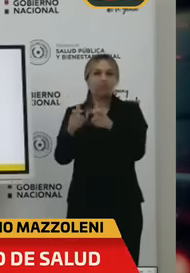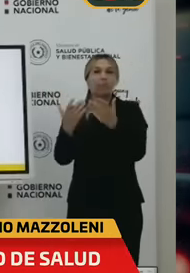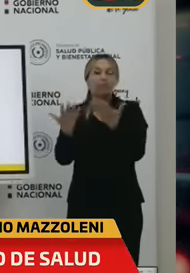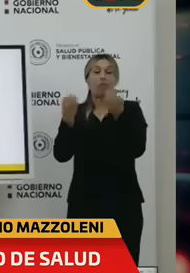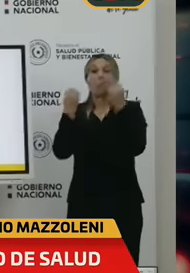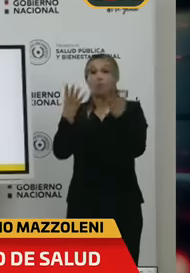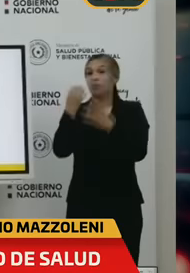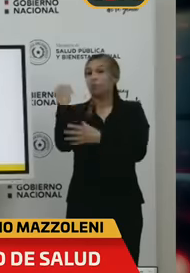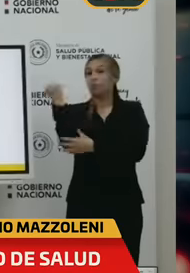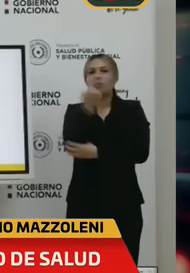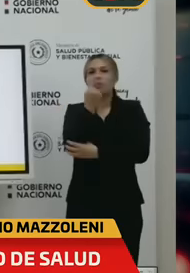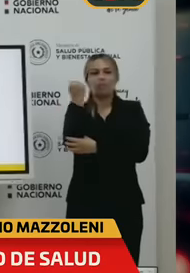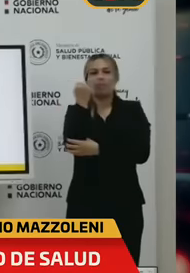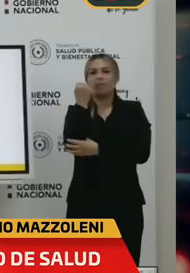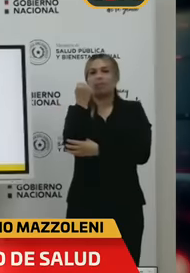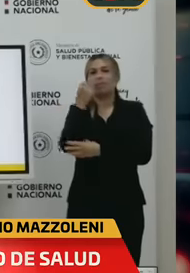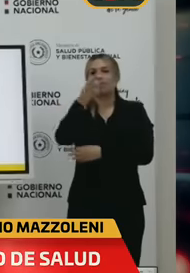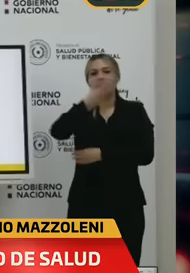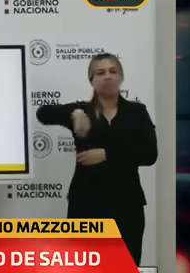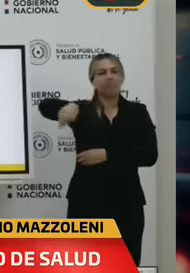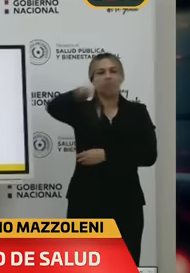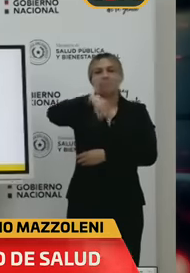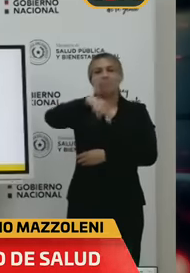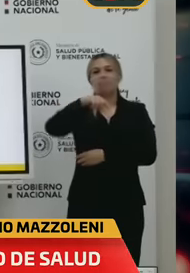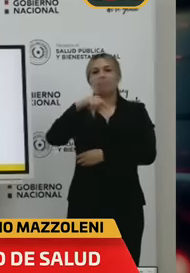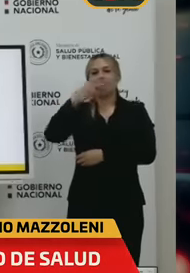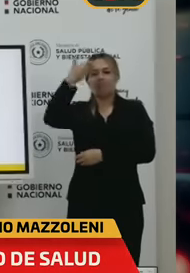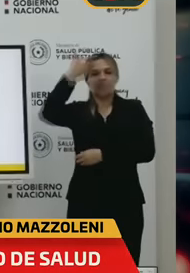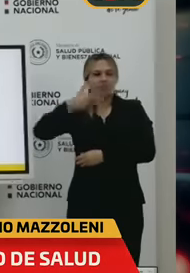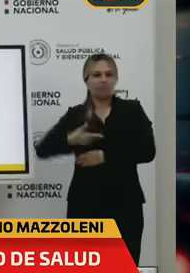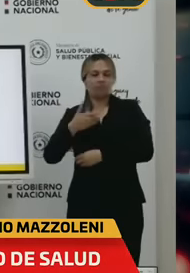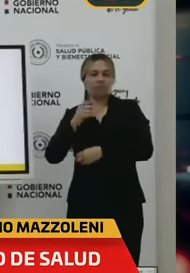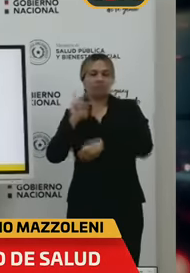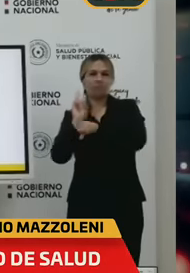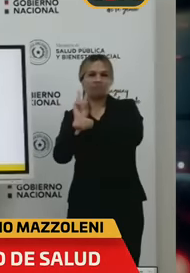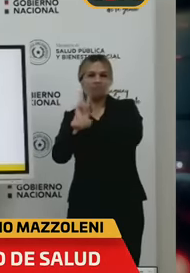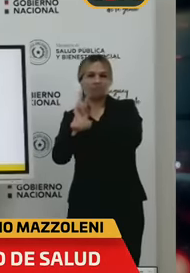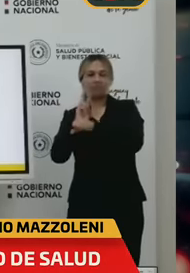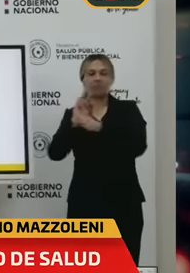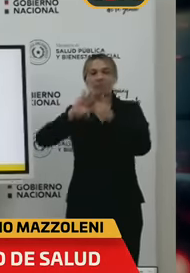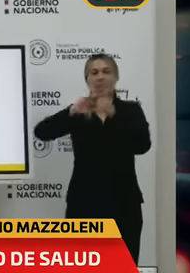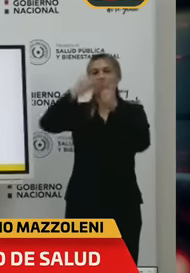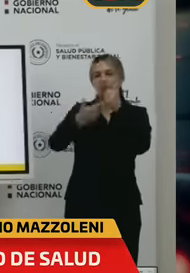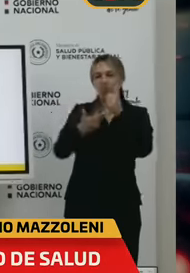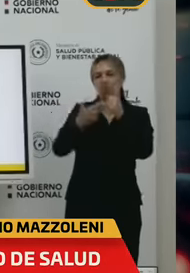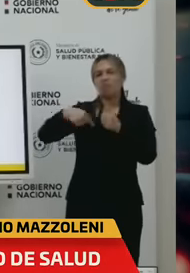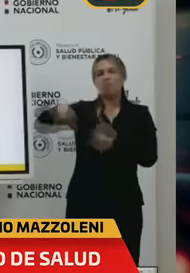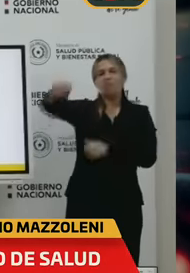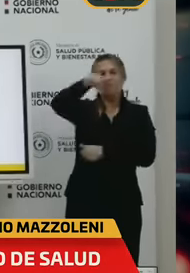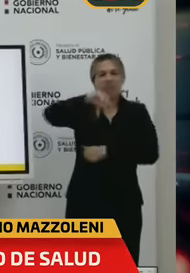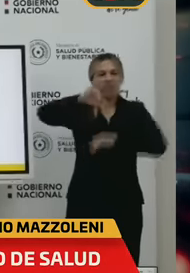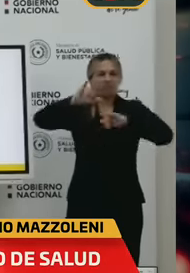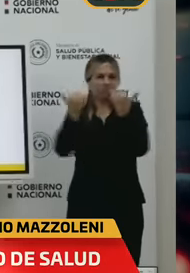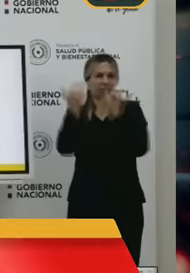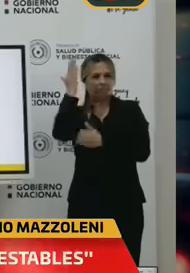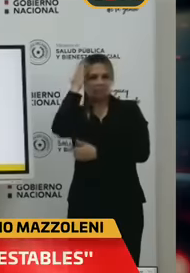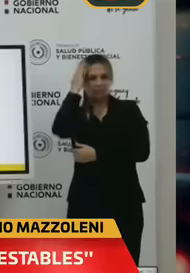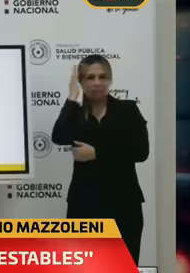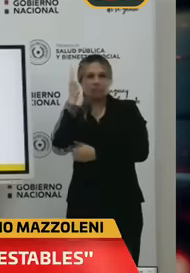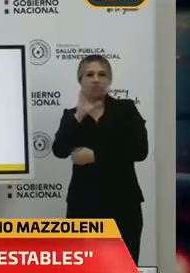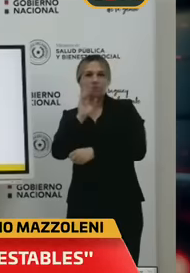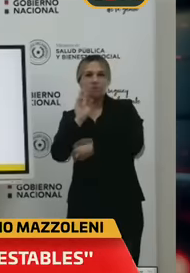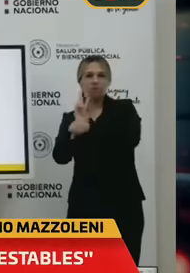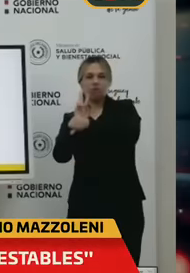es absolutamente esencial que tengamos un comportamiento de adherencia a las medidas que ya todos conocemos, pero tenemos